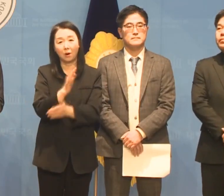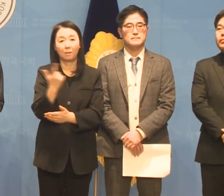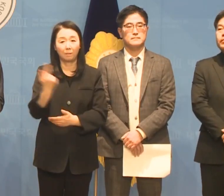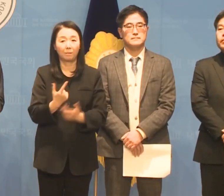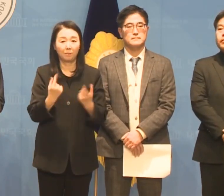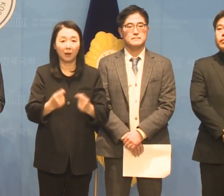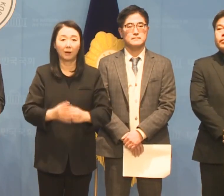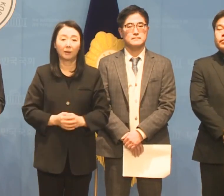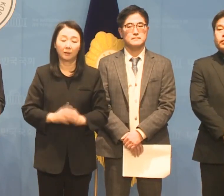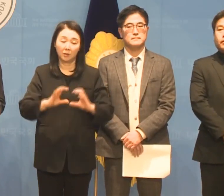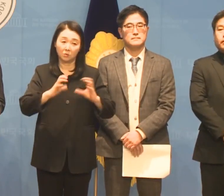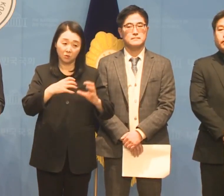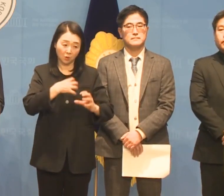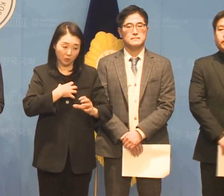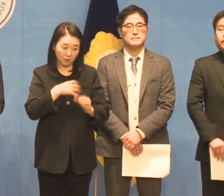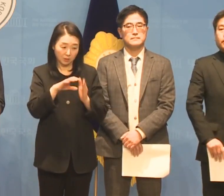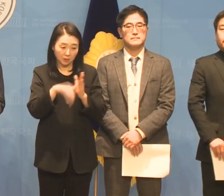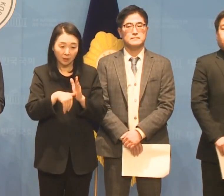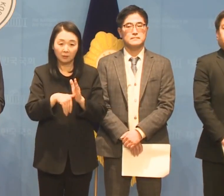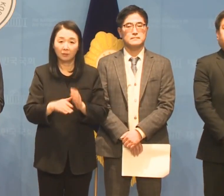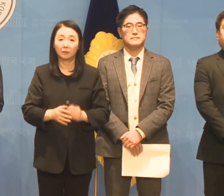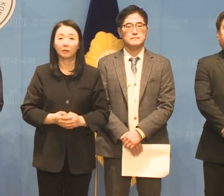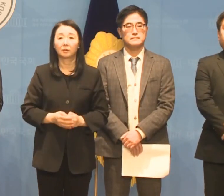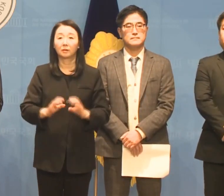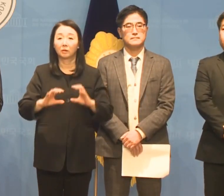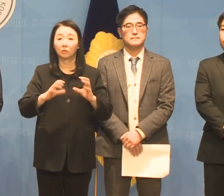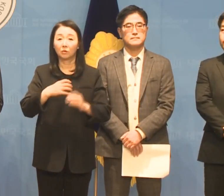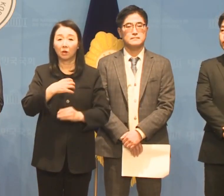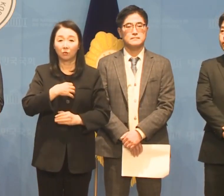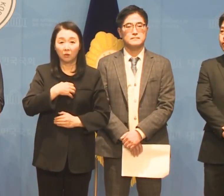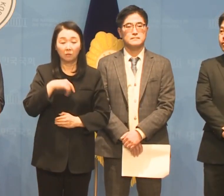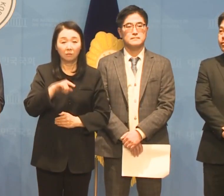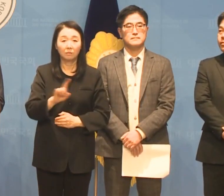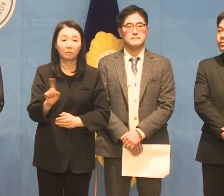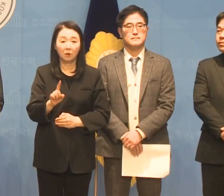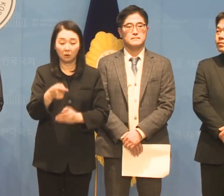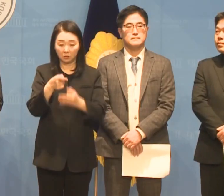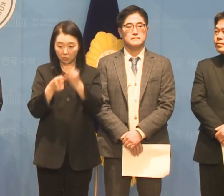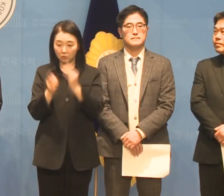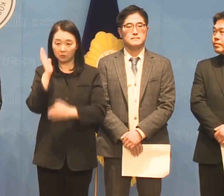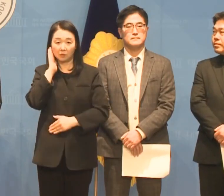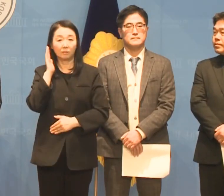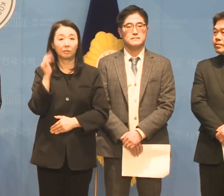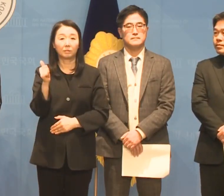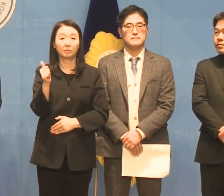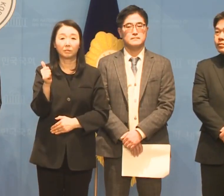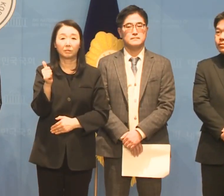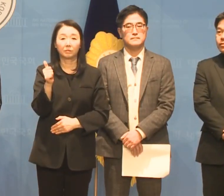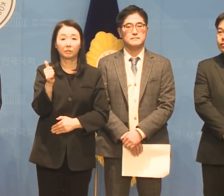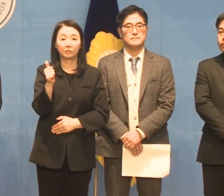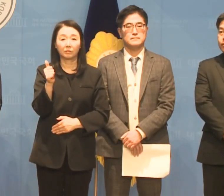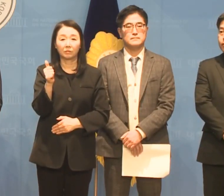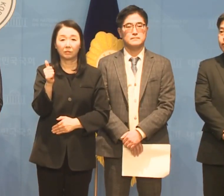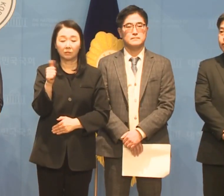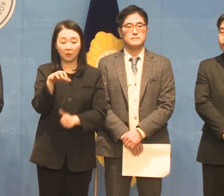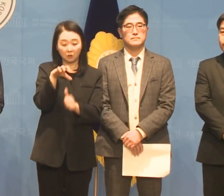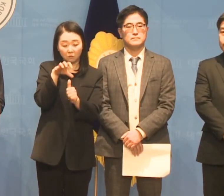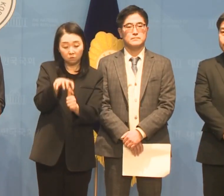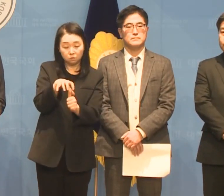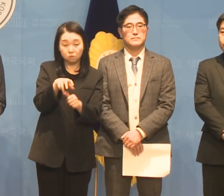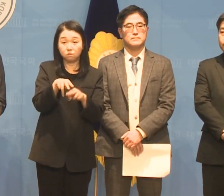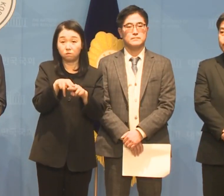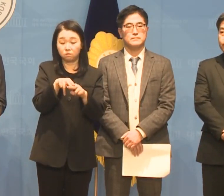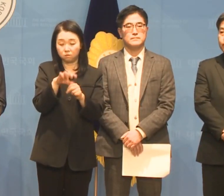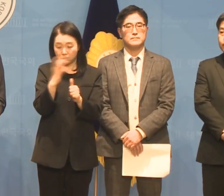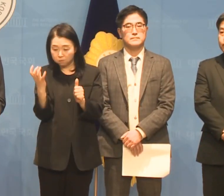말씀드립니다. 국가적 위기 상황에서 국가 위험 요소인 윤석열 대통령이 구속에